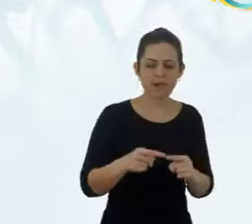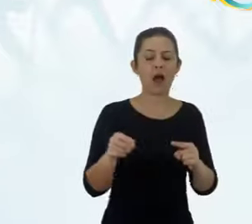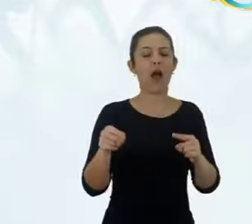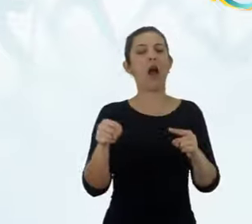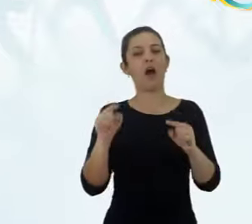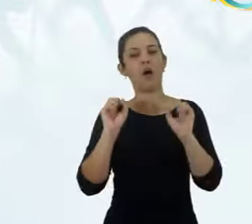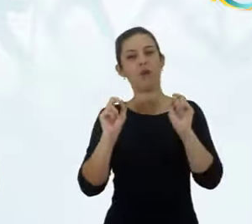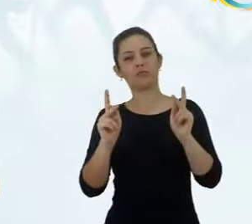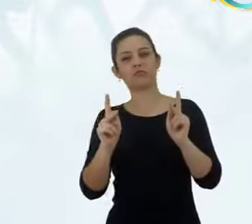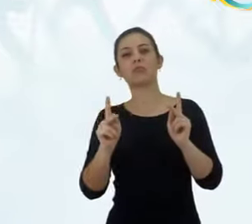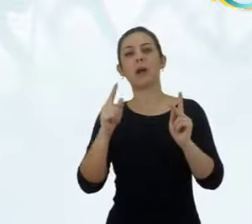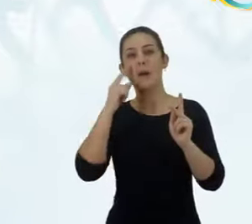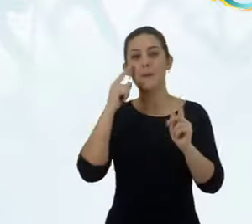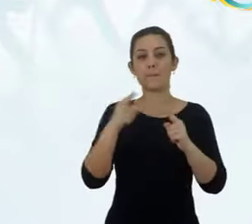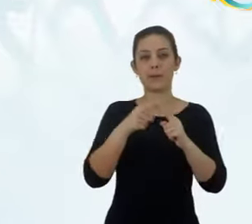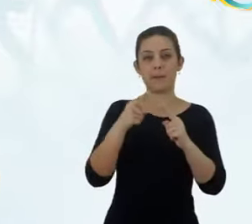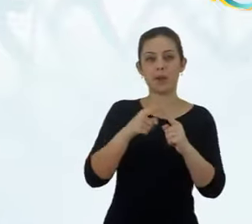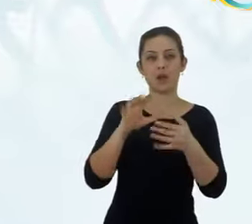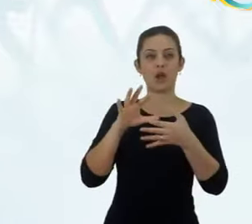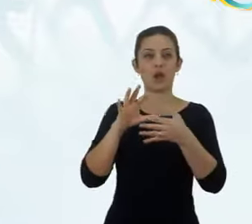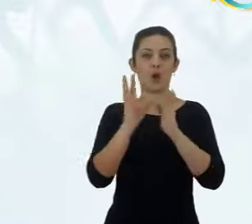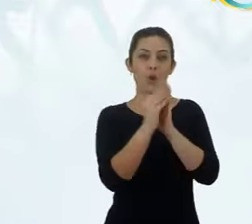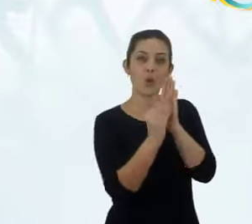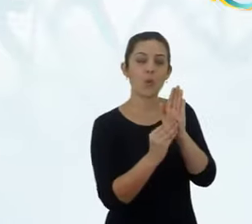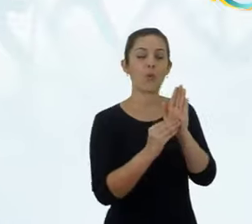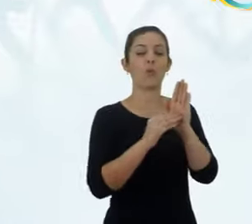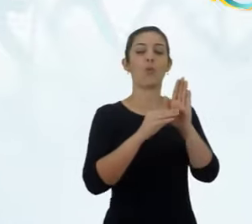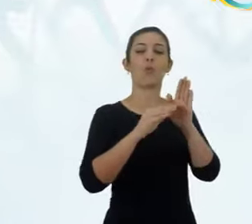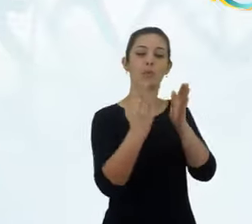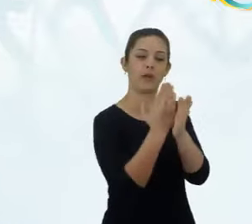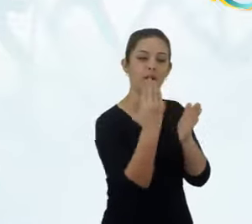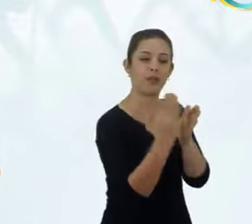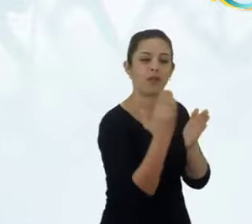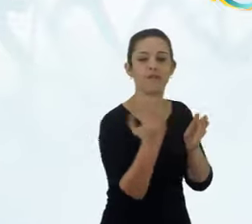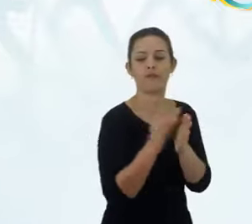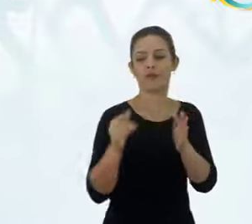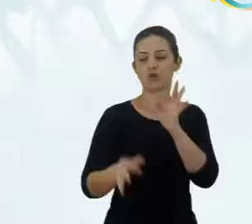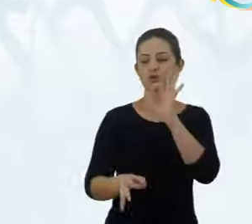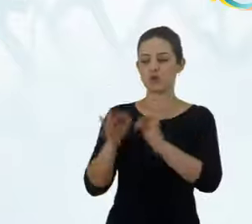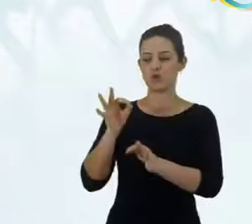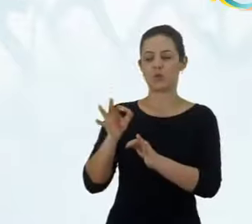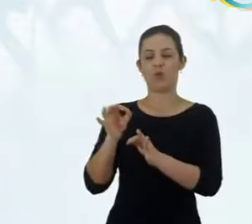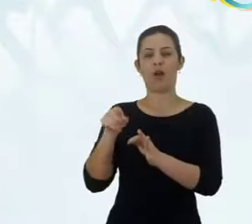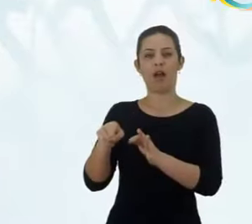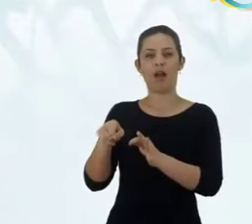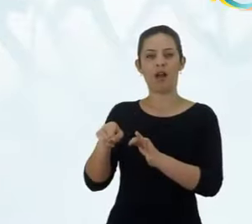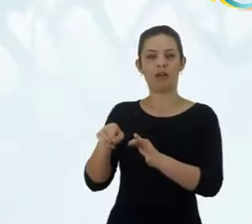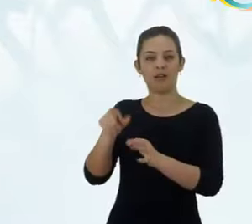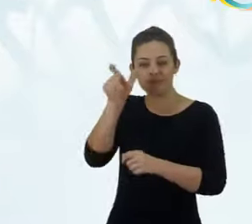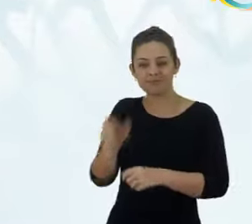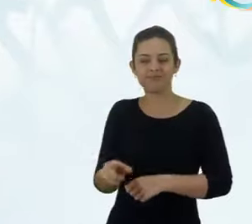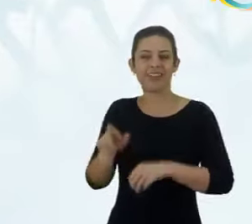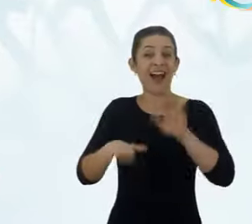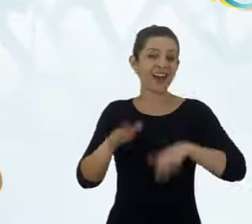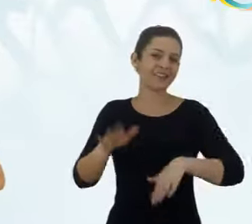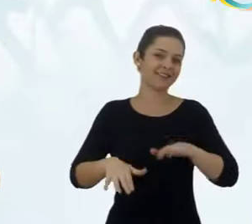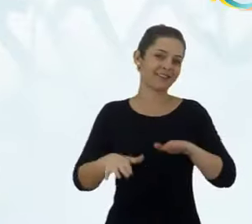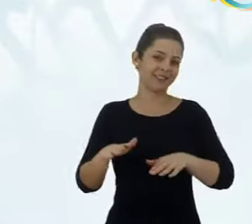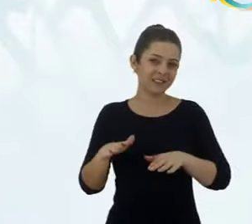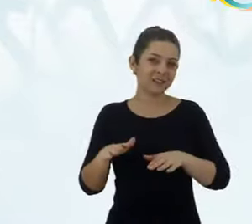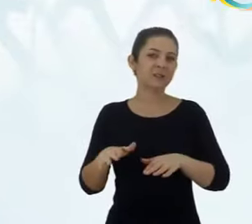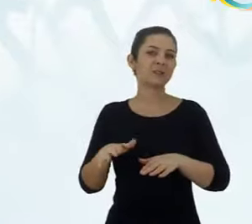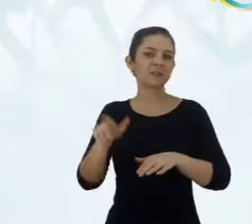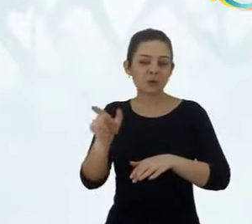na frente. Então, primeiro eu vejo o conteúdo do livro, né, e não julgo ele só pela capa, que é o que a gente acaba às